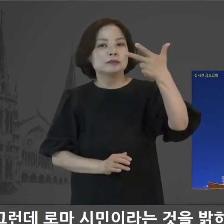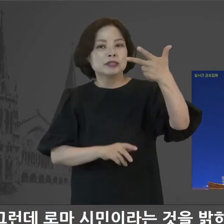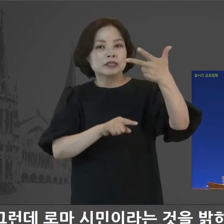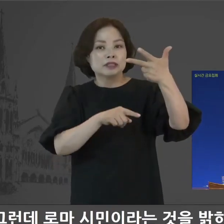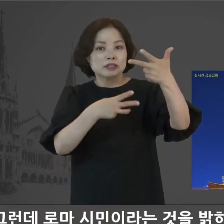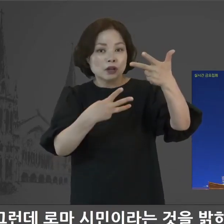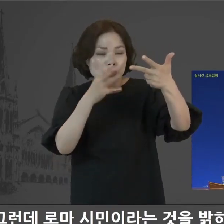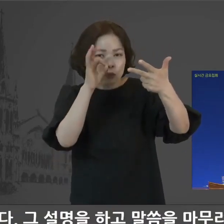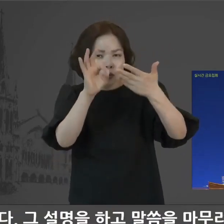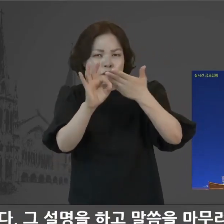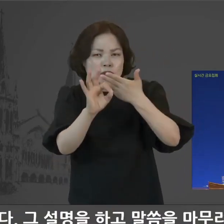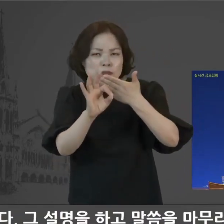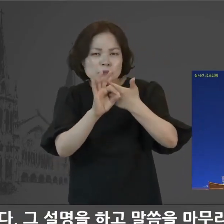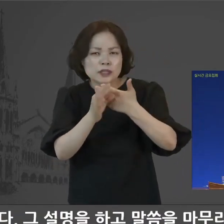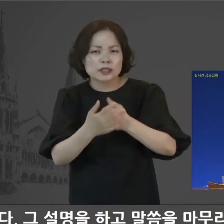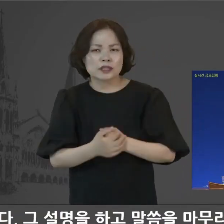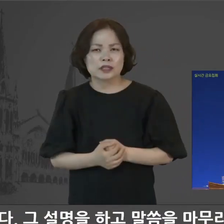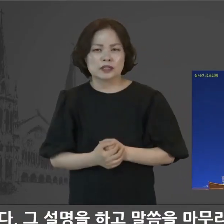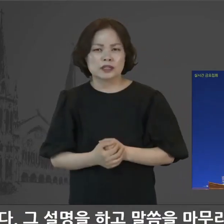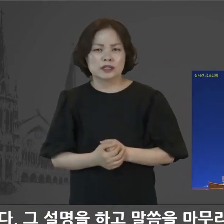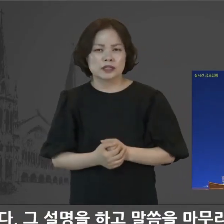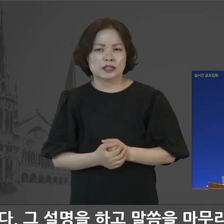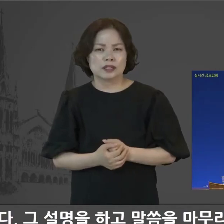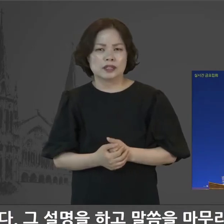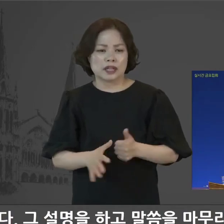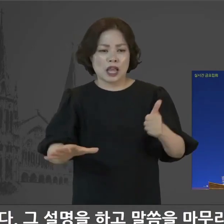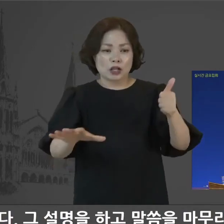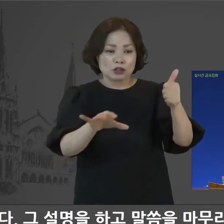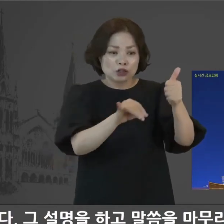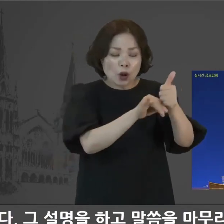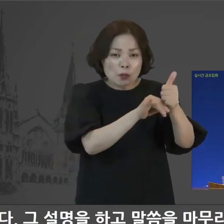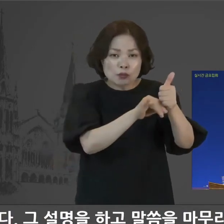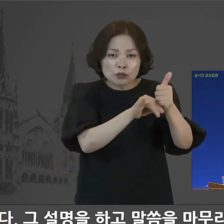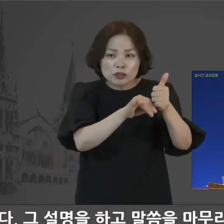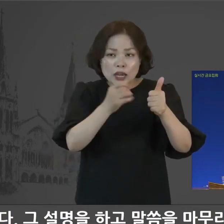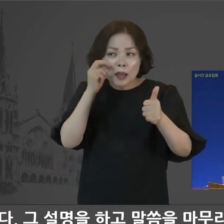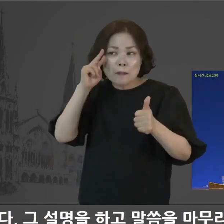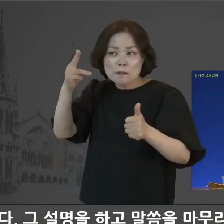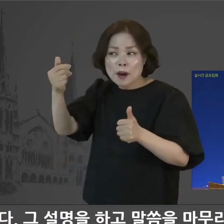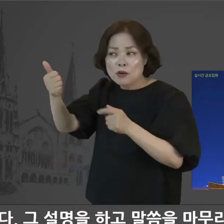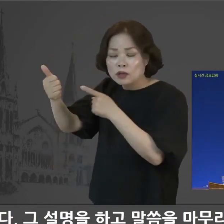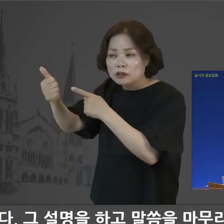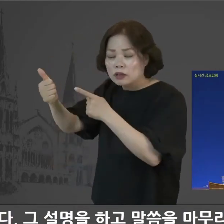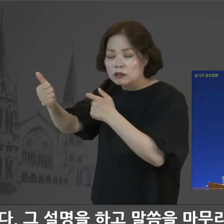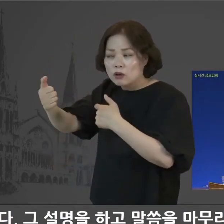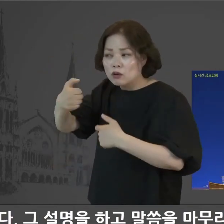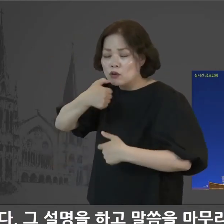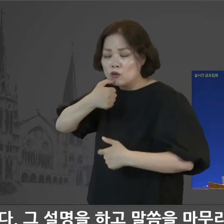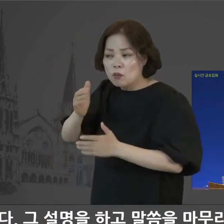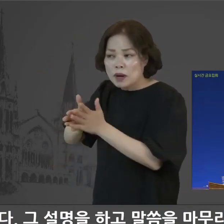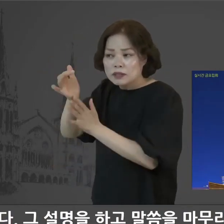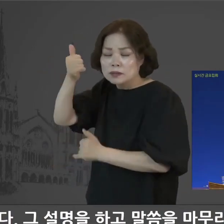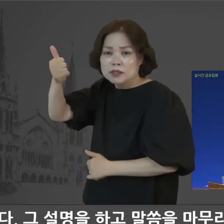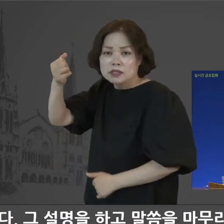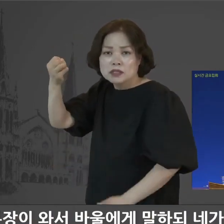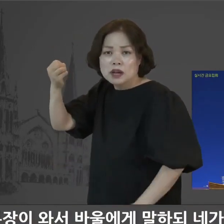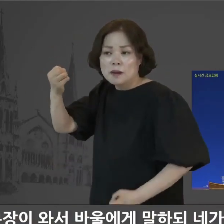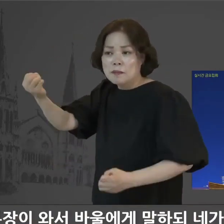보시면 천부장이 와서 바울에게 말하되 내가 로마 시민이냐? 내게